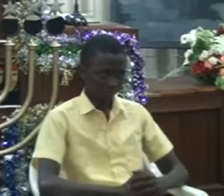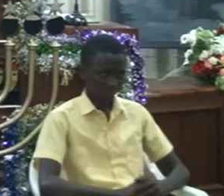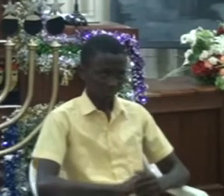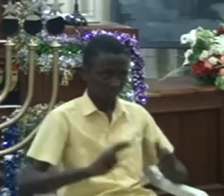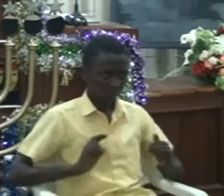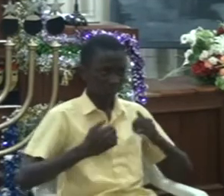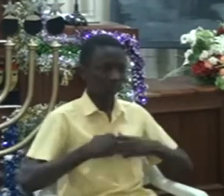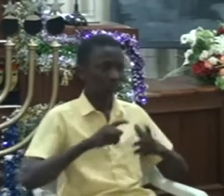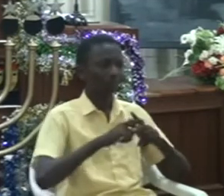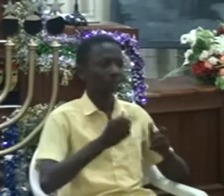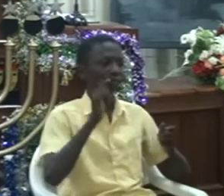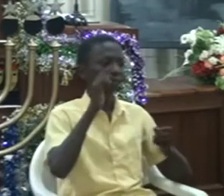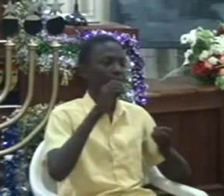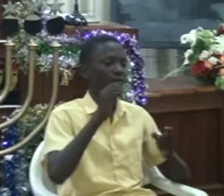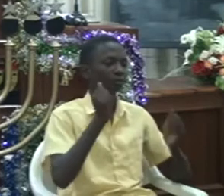Tutaanza na namba